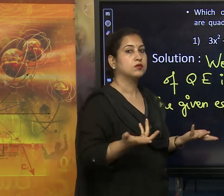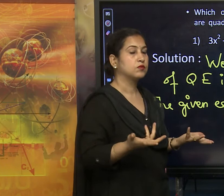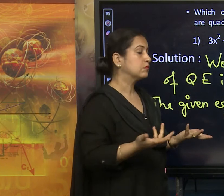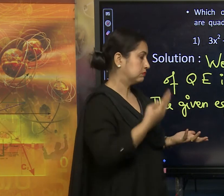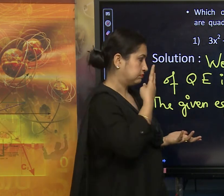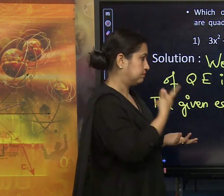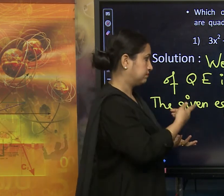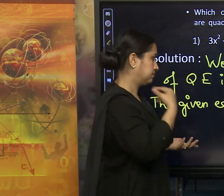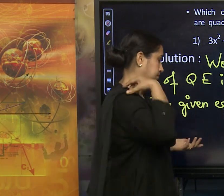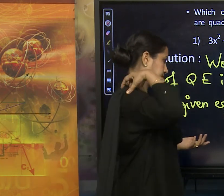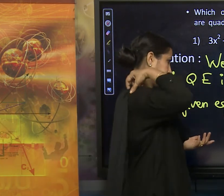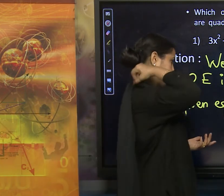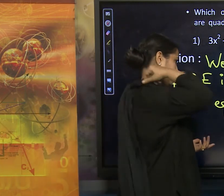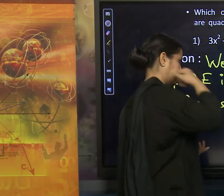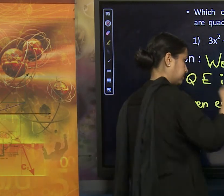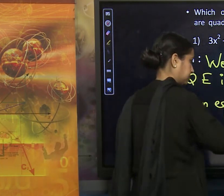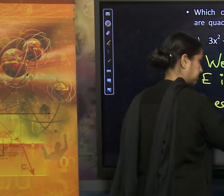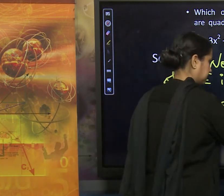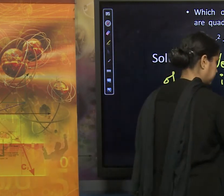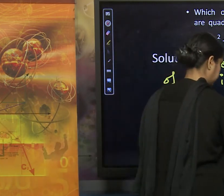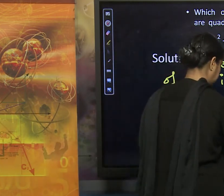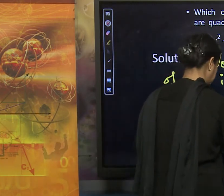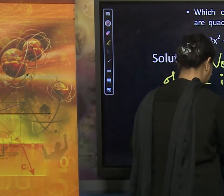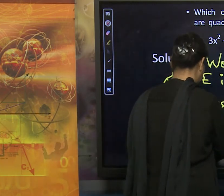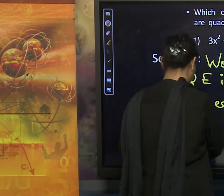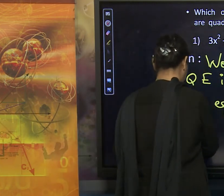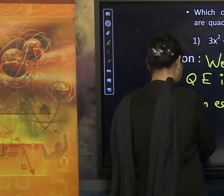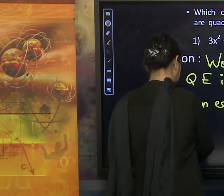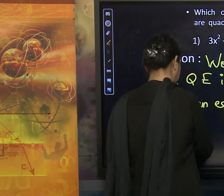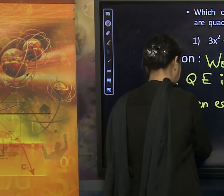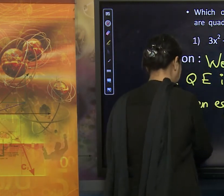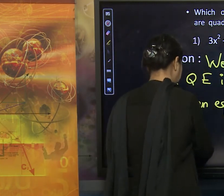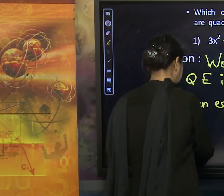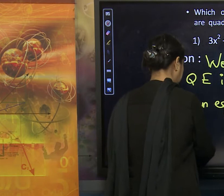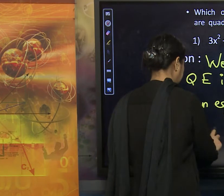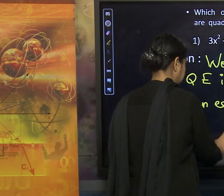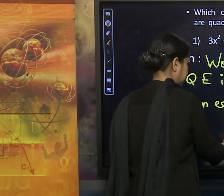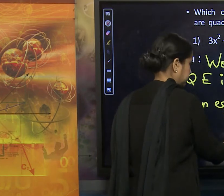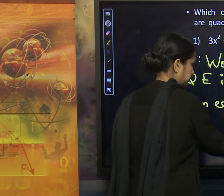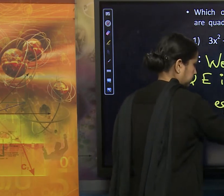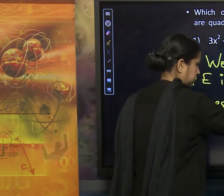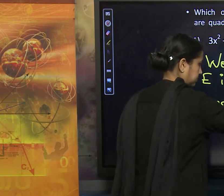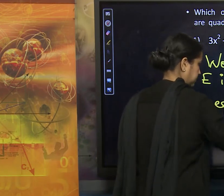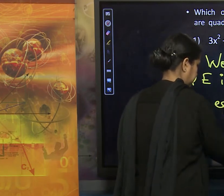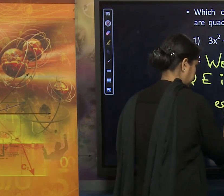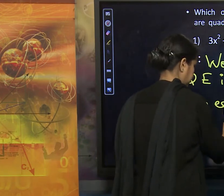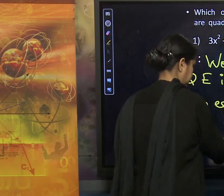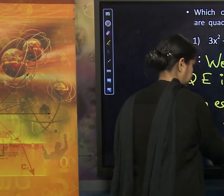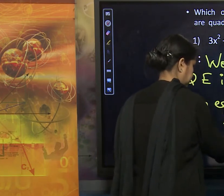कि किसी भी इक्वेशन में जो हाईएस्ट पावर है वो उसकी डिग्री है, और क्वाड्रेटिक इक्वेशन की डिग्री